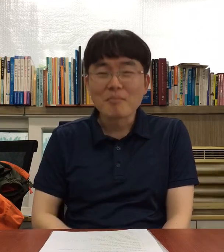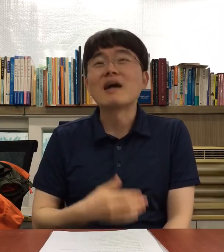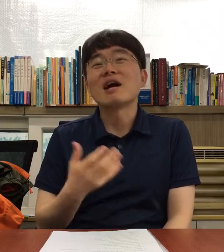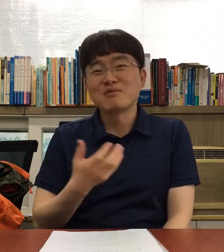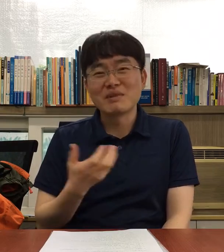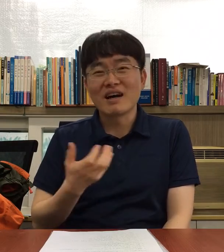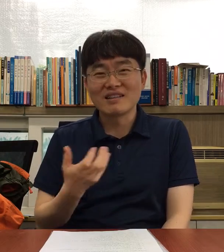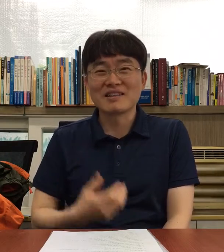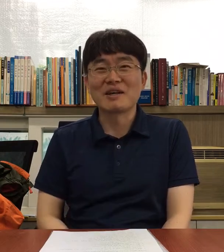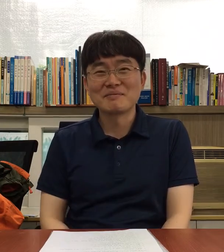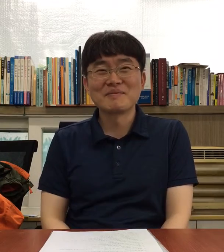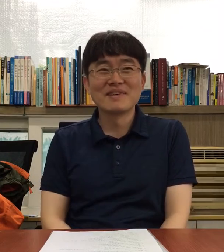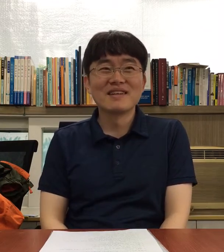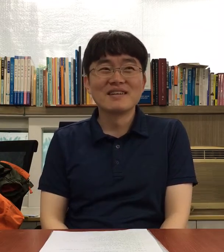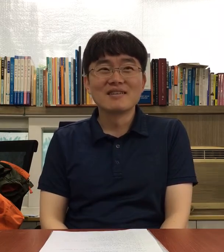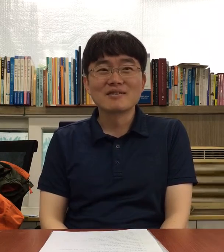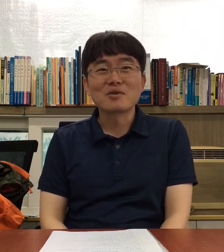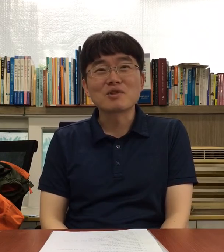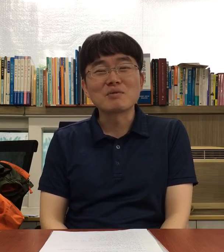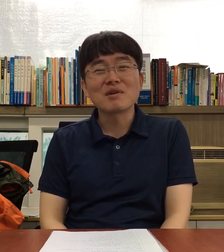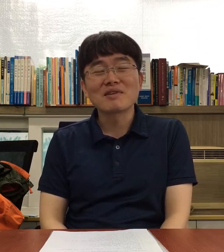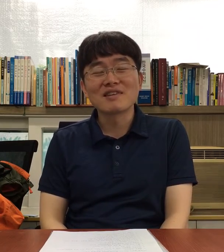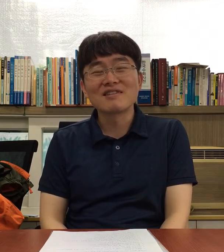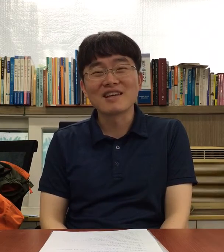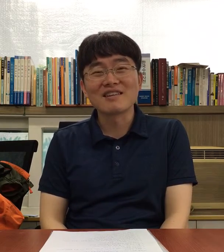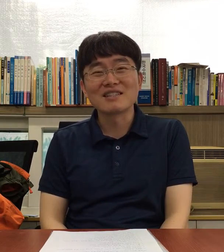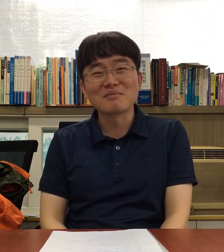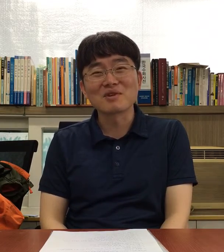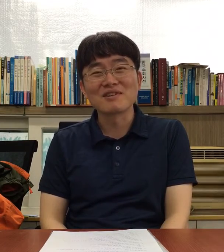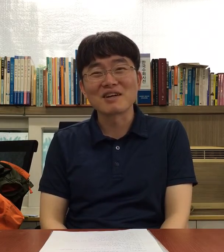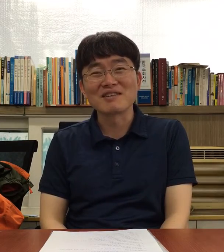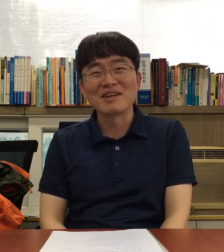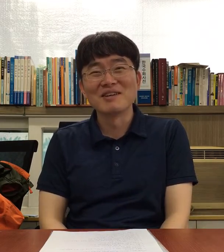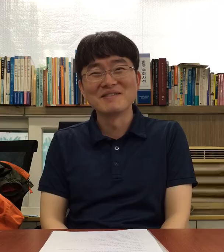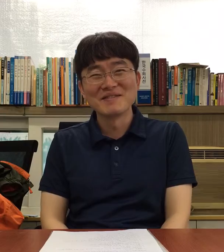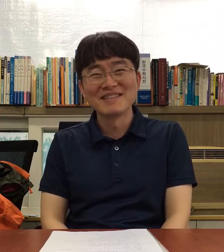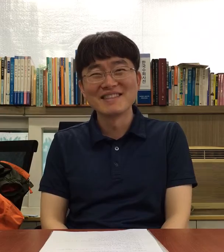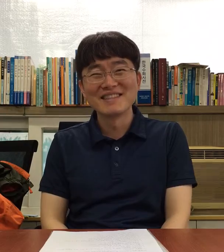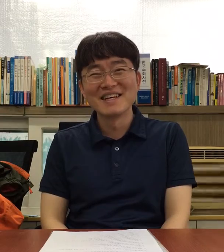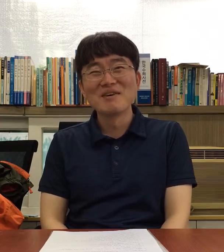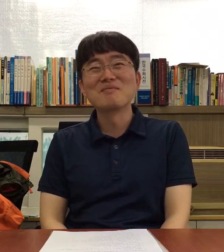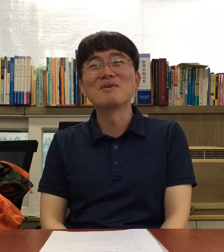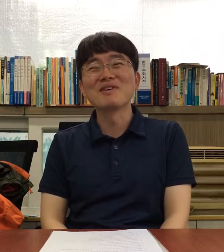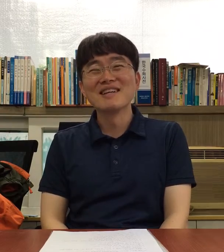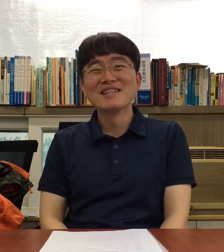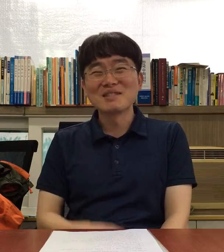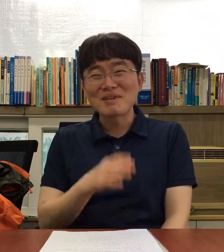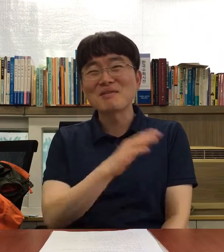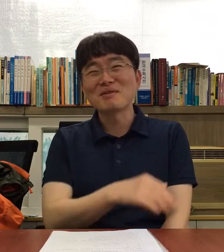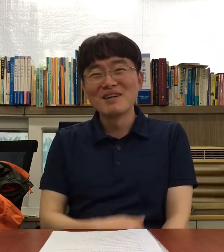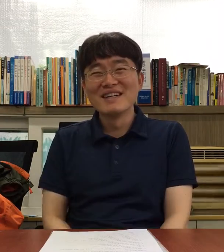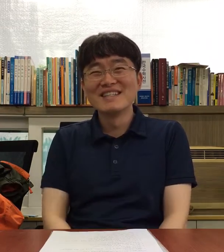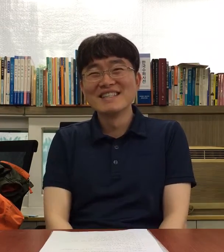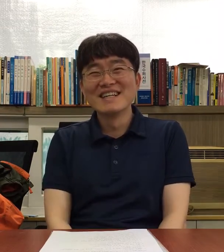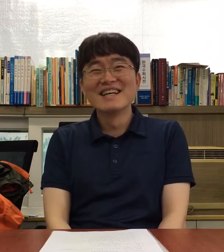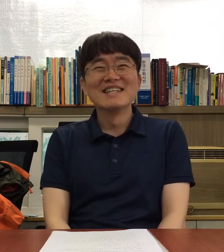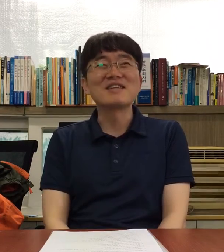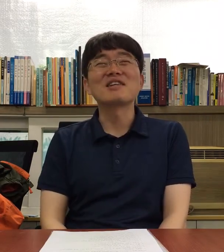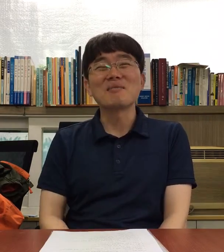많이 아픕니다. 네. 저도 집사람한테 들은 얘기들이 지금도 기억나는데요. 물론 집사람도 저한테 말로